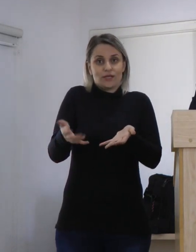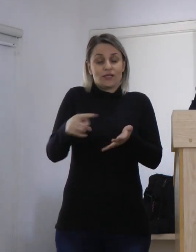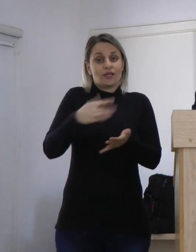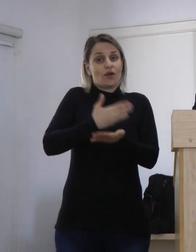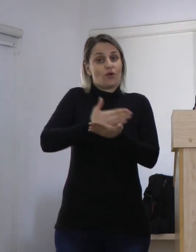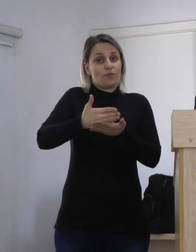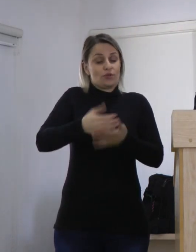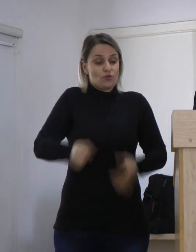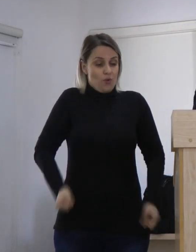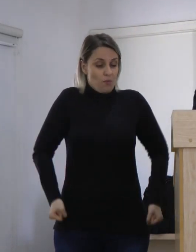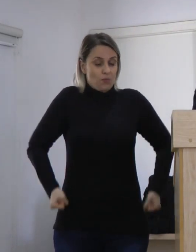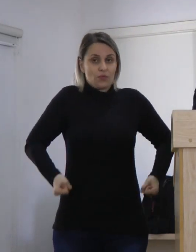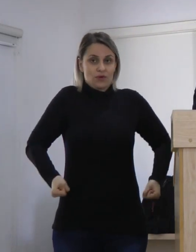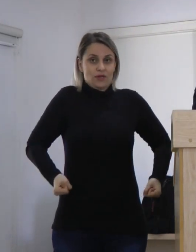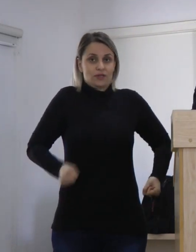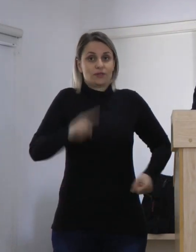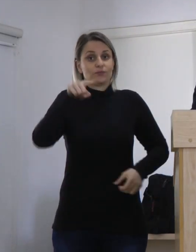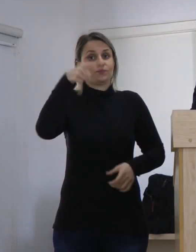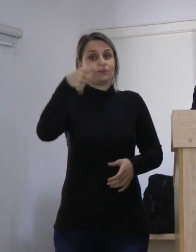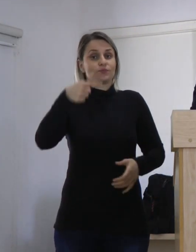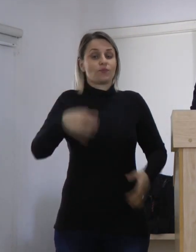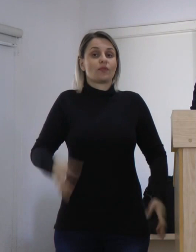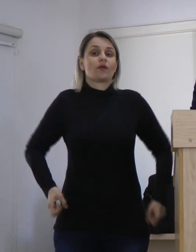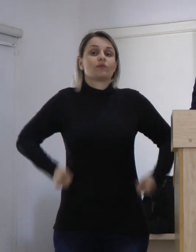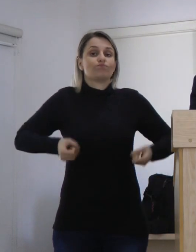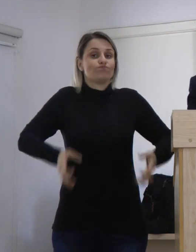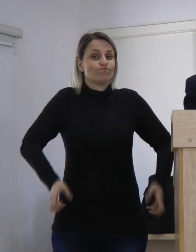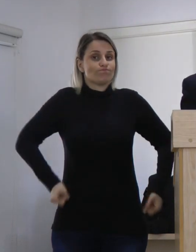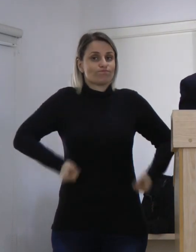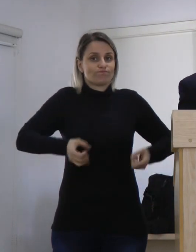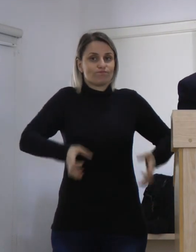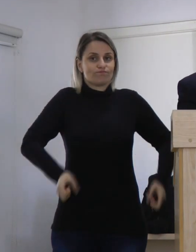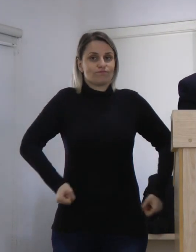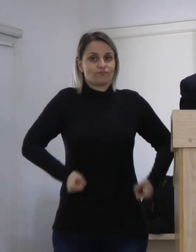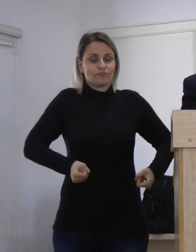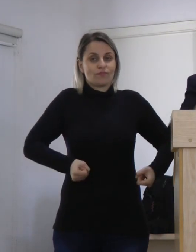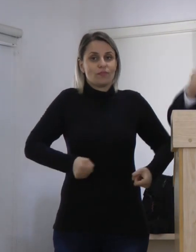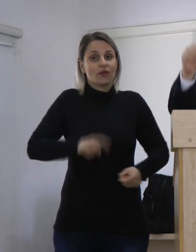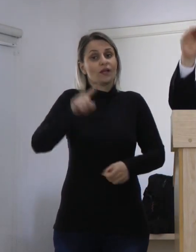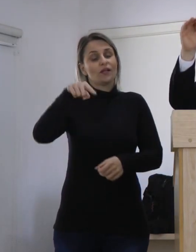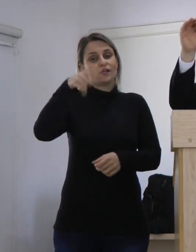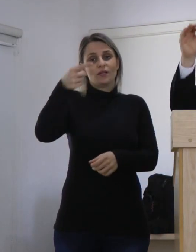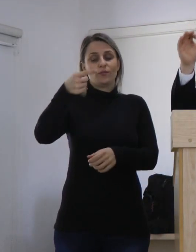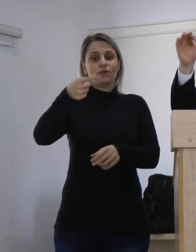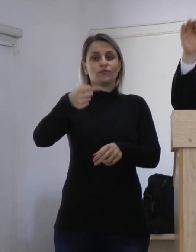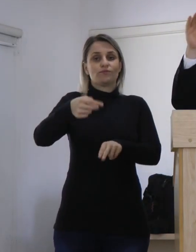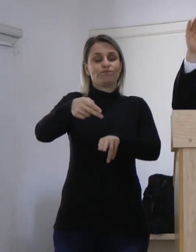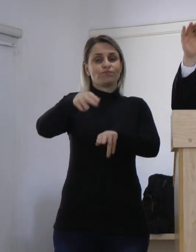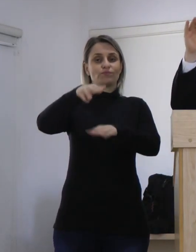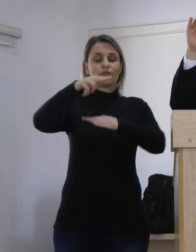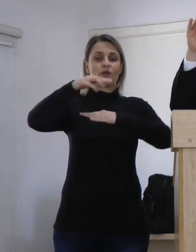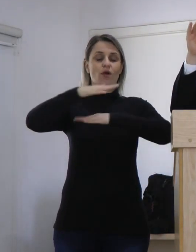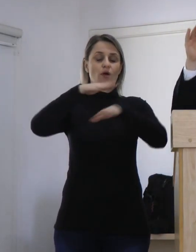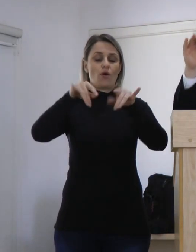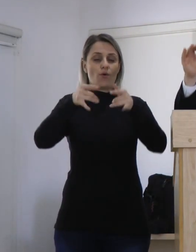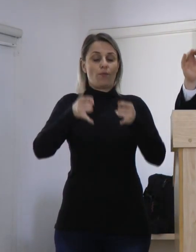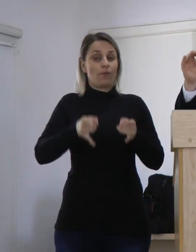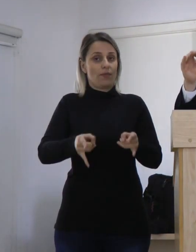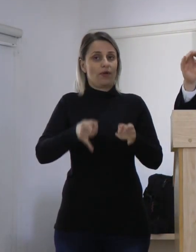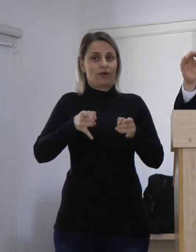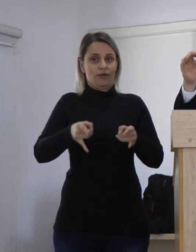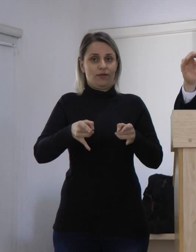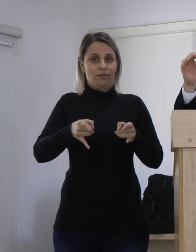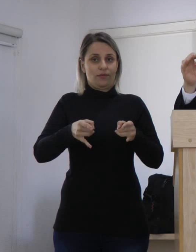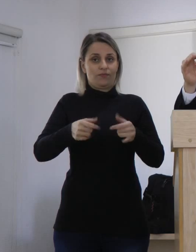das muletas para a cadeira de rodas, da cadeira de rodas para uma cama onde vai ficar completamente